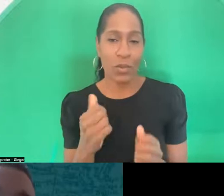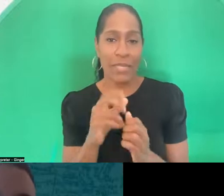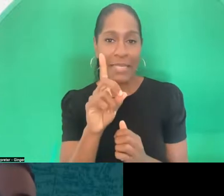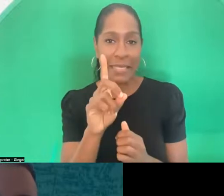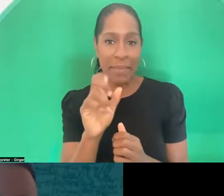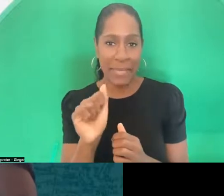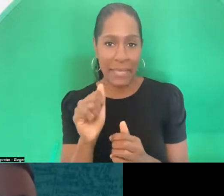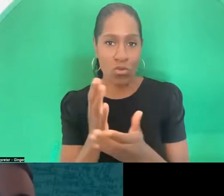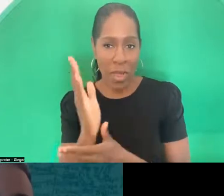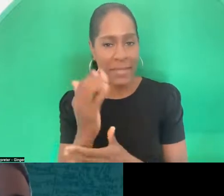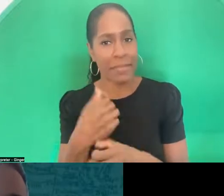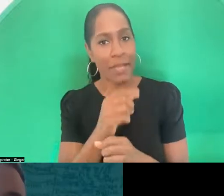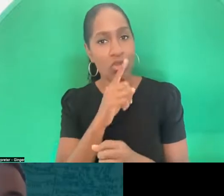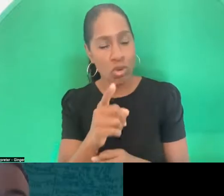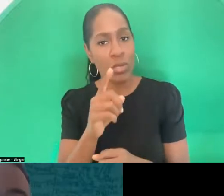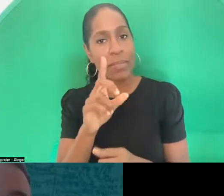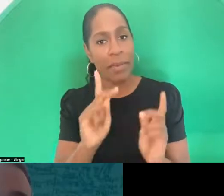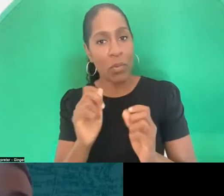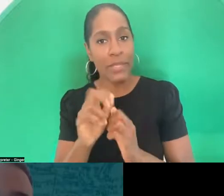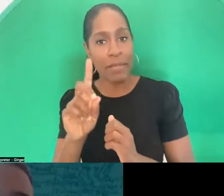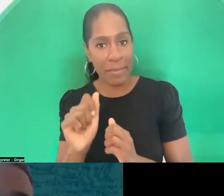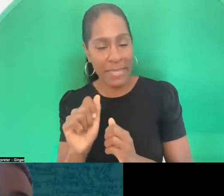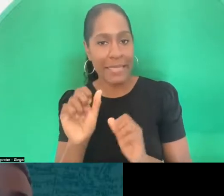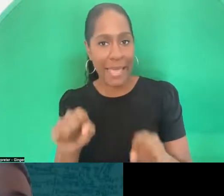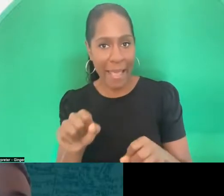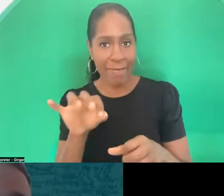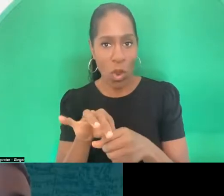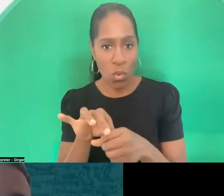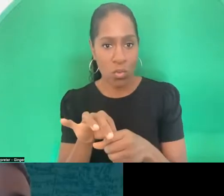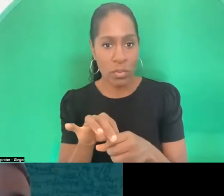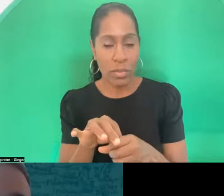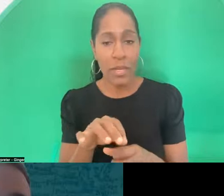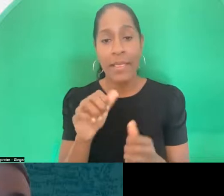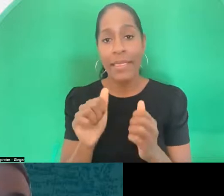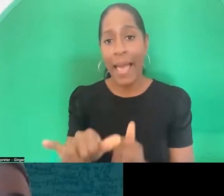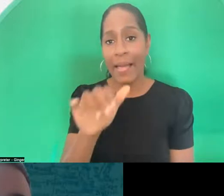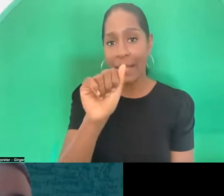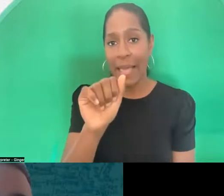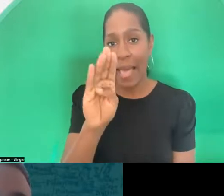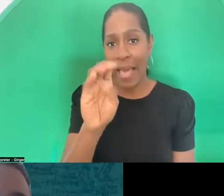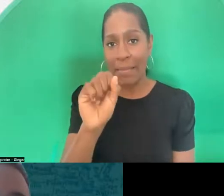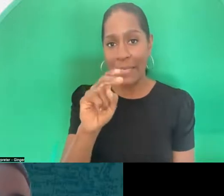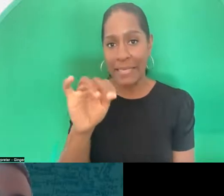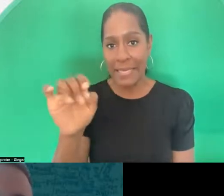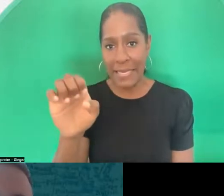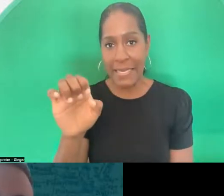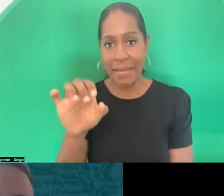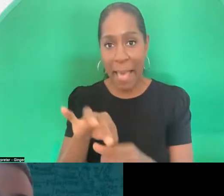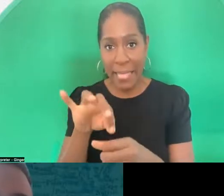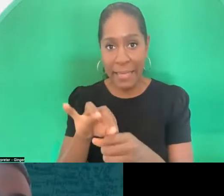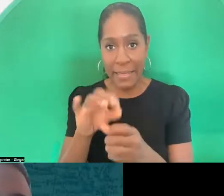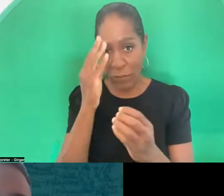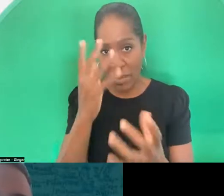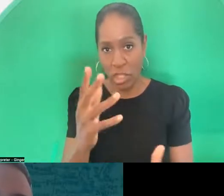con discapacidades pueda también tener acceso a la votación y en la información de Voto en ausencia